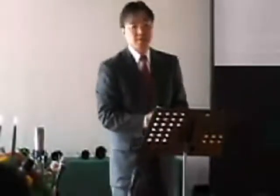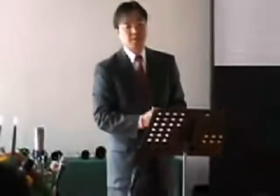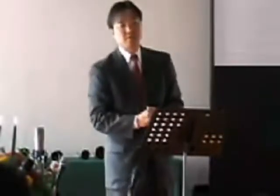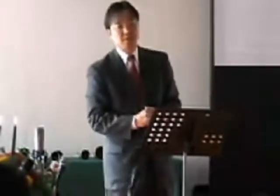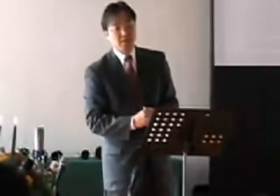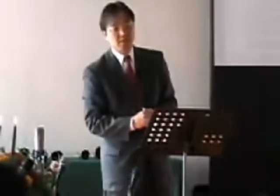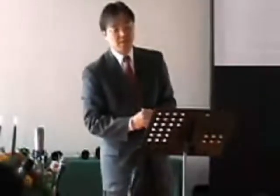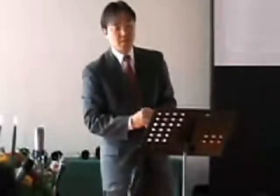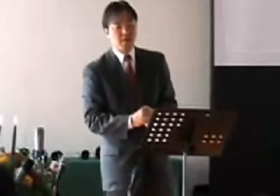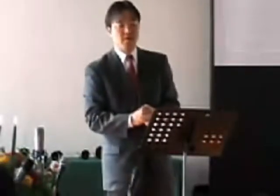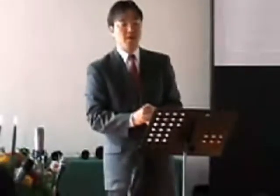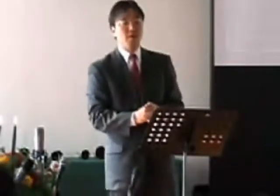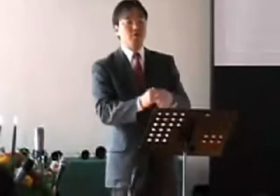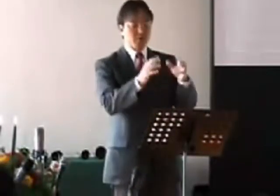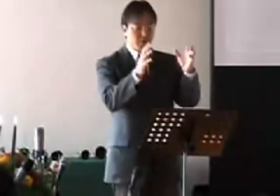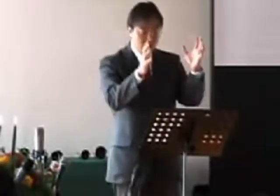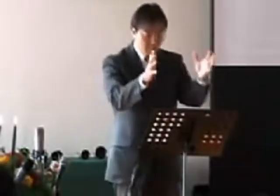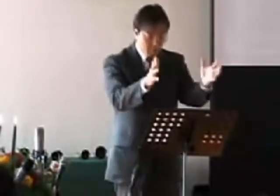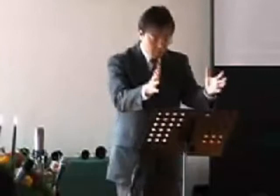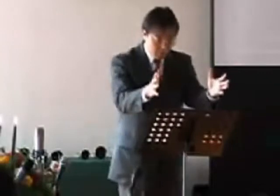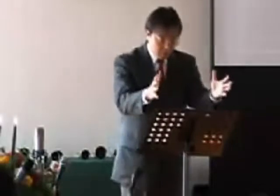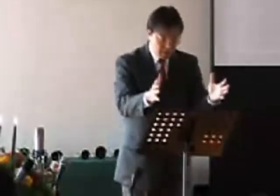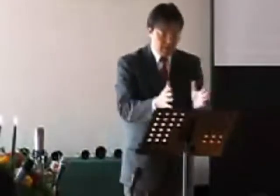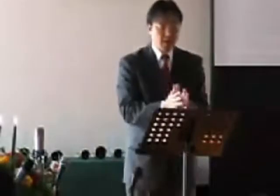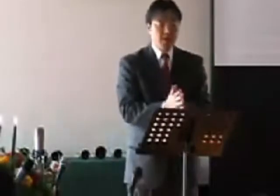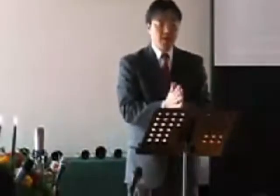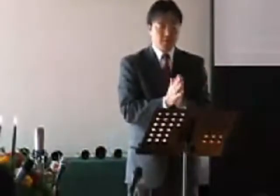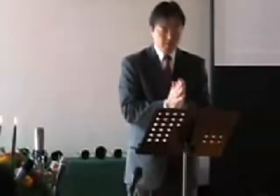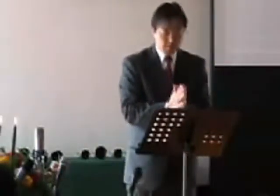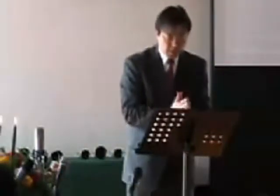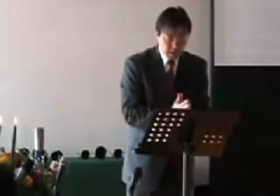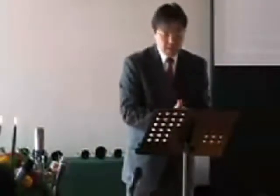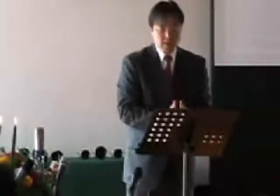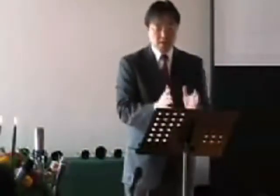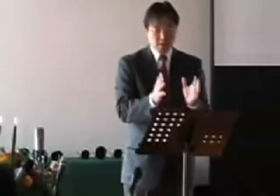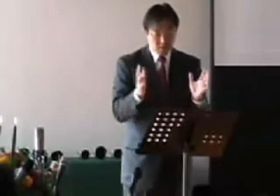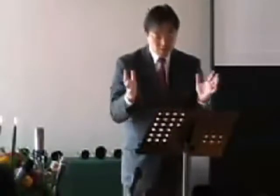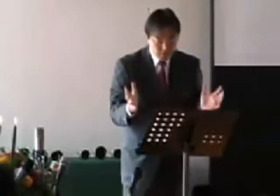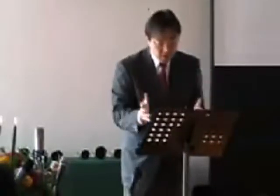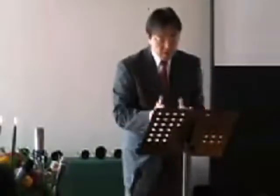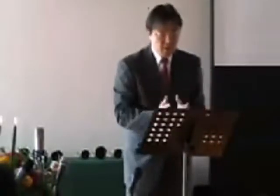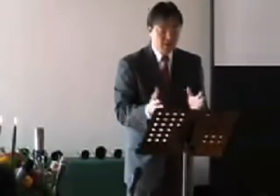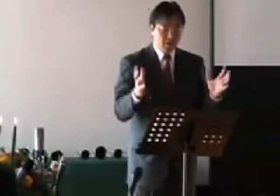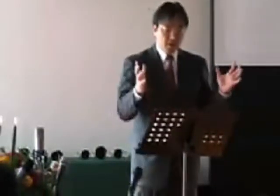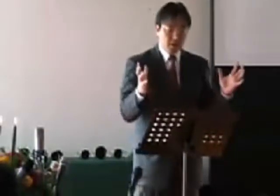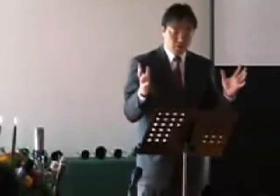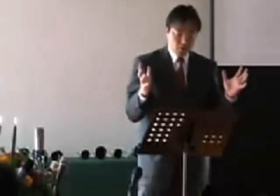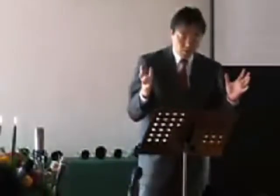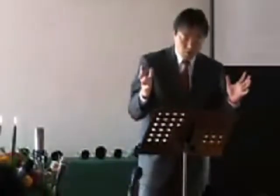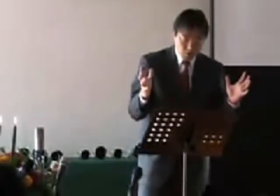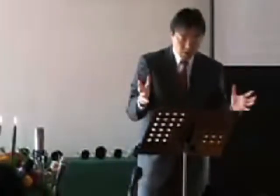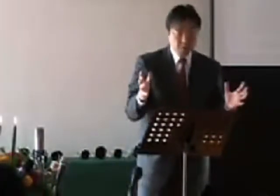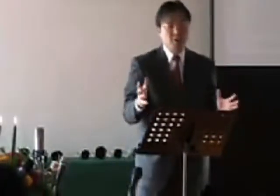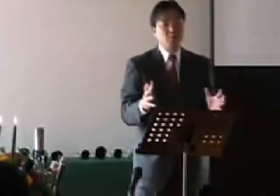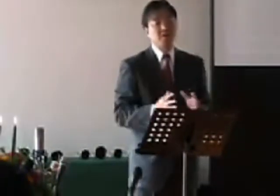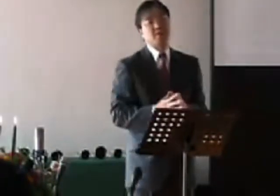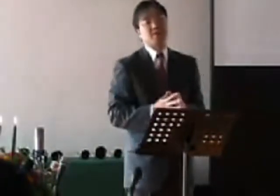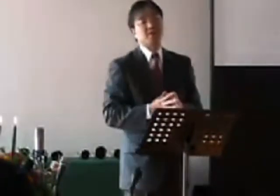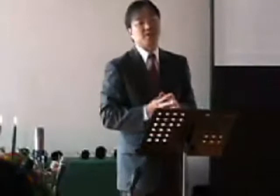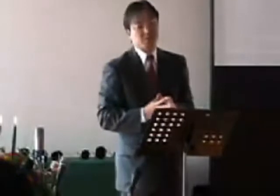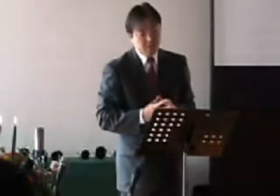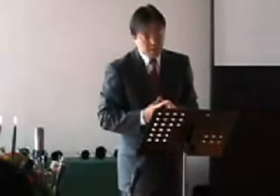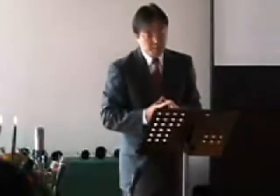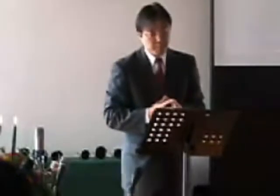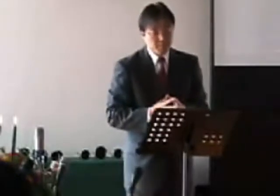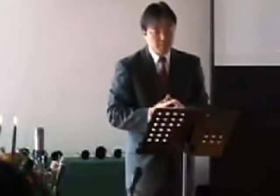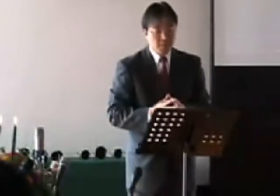を持ってますから、まあ、100人とかね、もっと大きな単位だったかもしれませんけれども、行きまして、イスラエルに